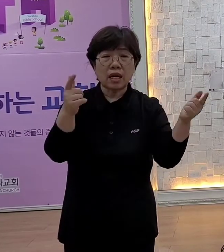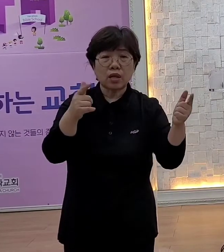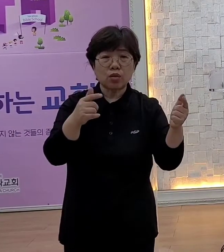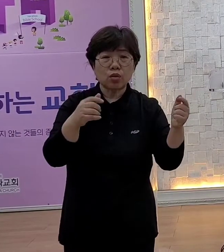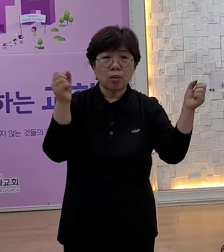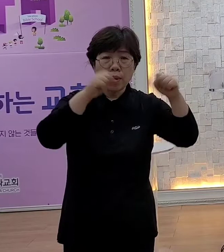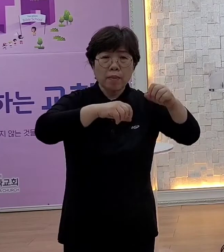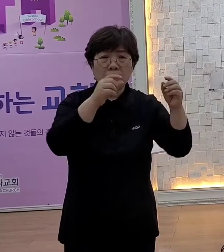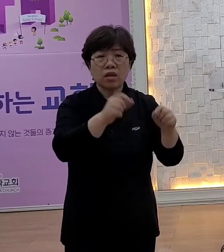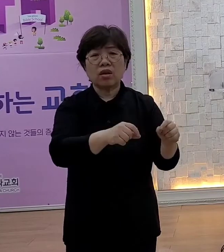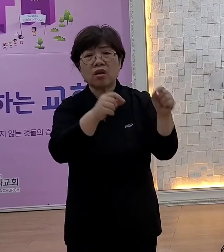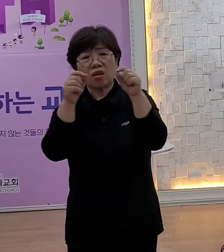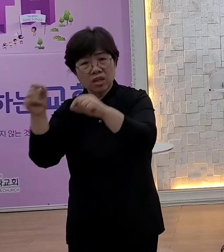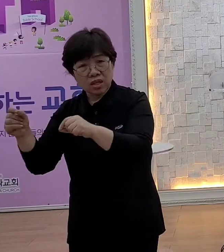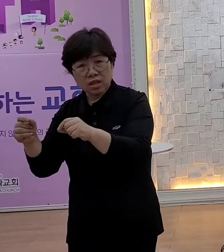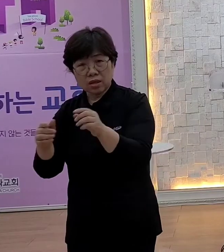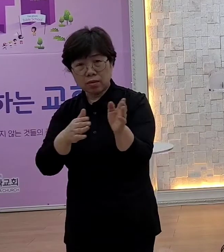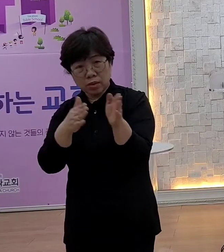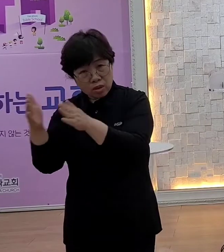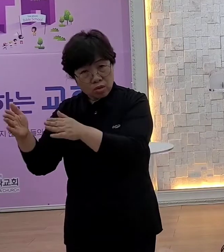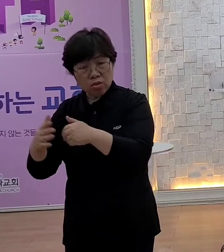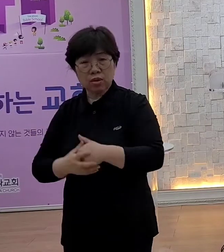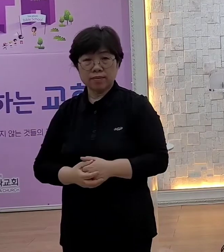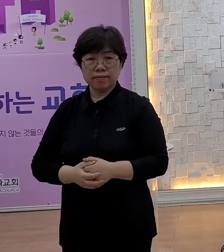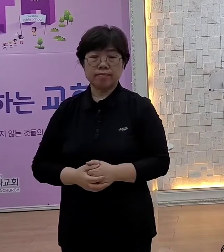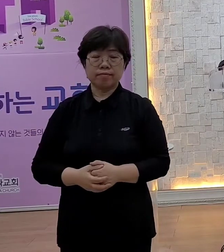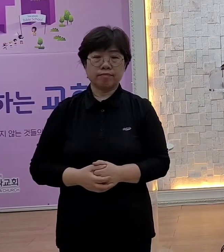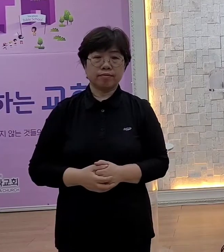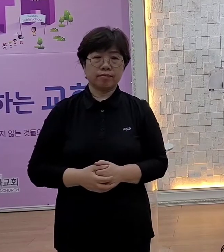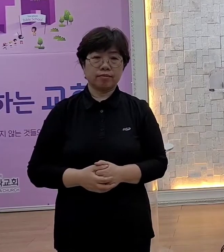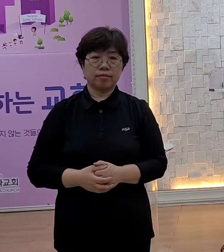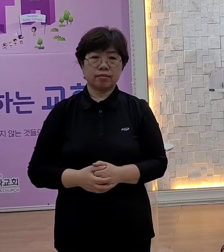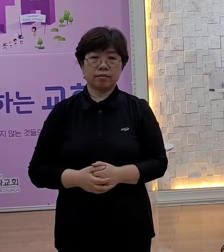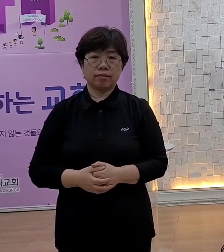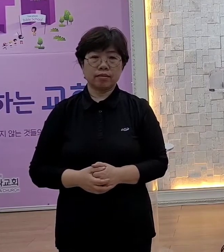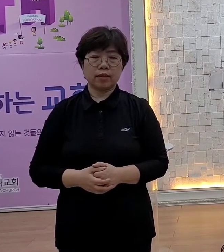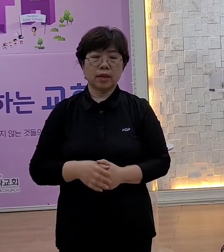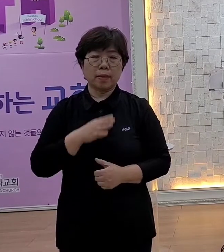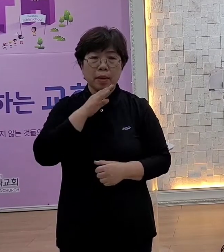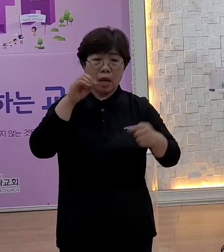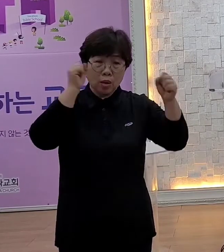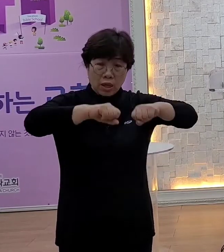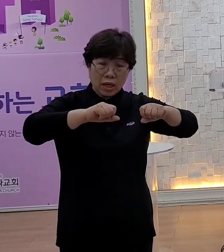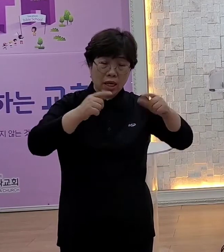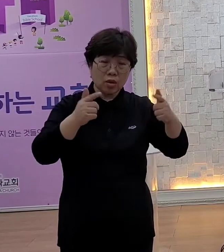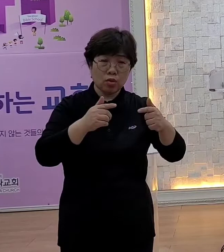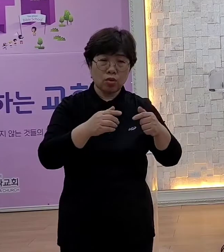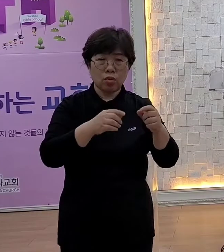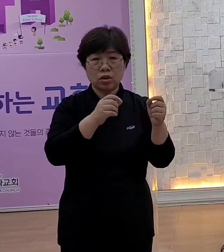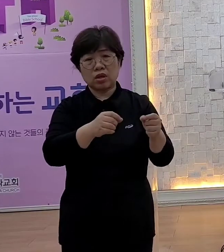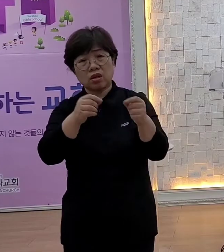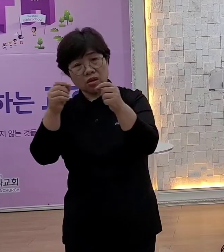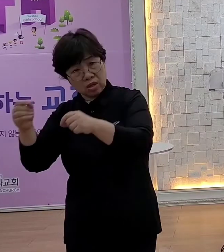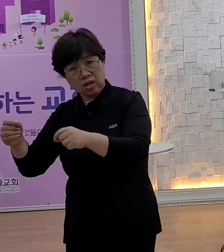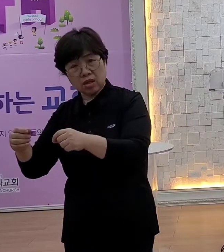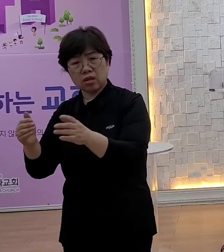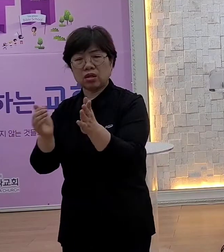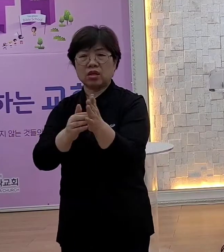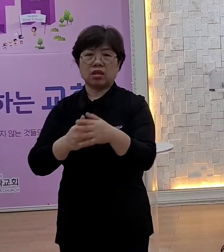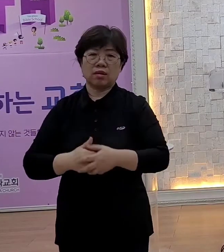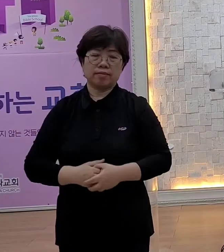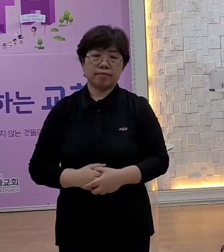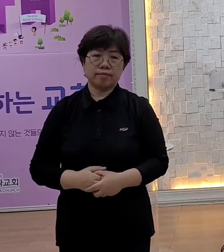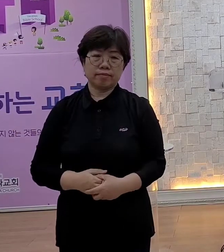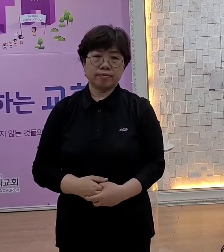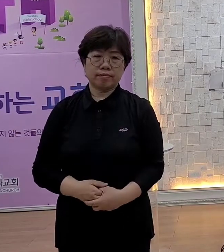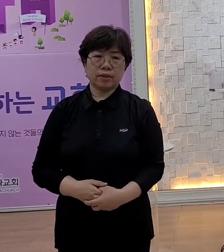연기해 주신, 재앙을 내리지 않도록 또 연기시켜 주셨다라는 것을 보게 된다는 사실입니다.